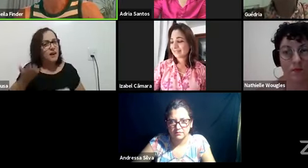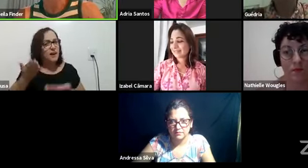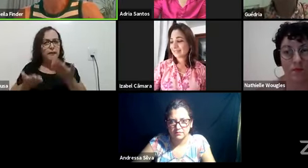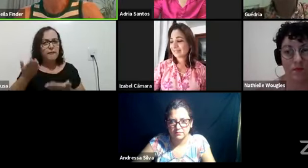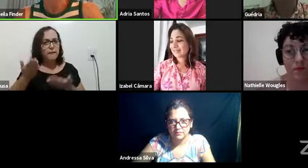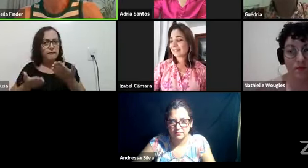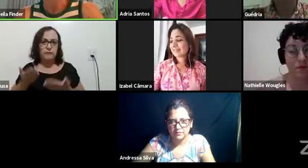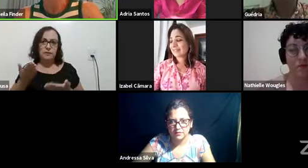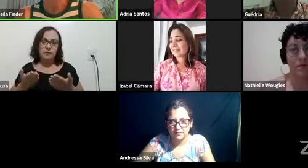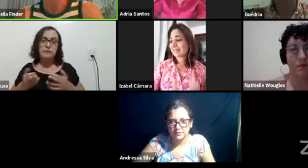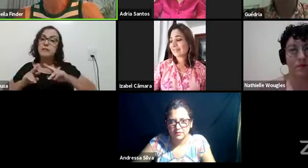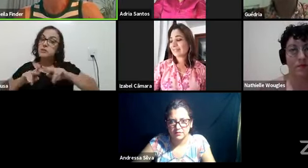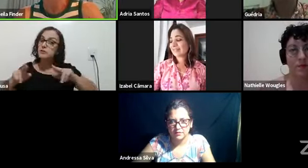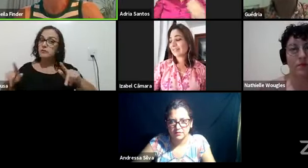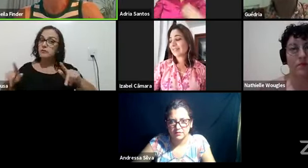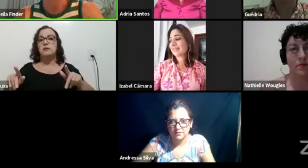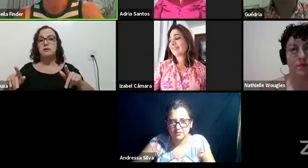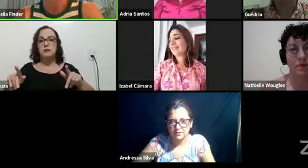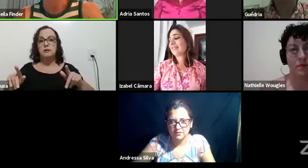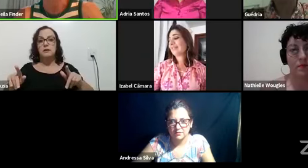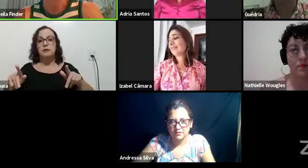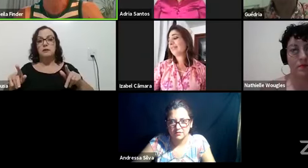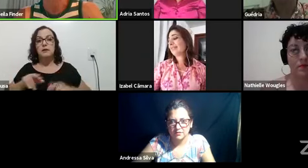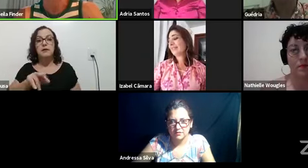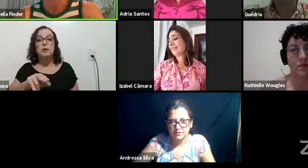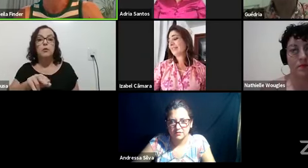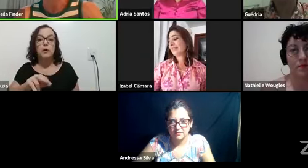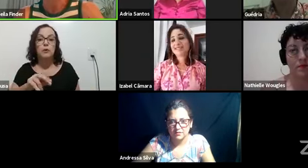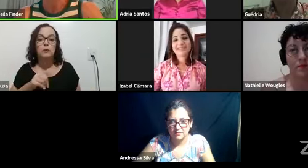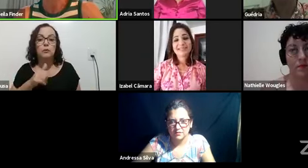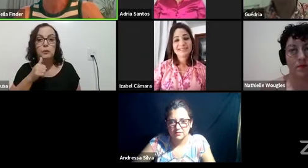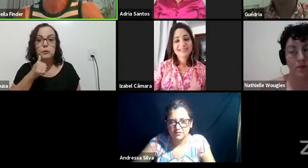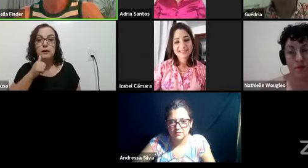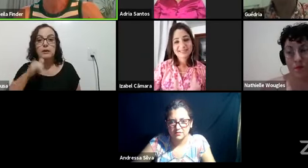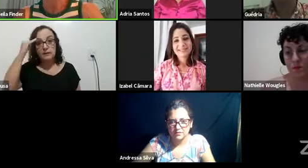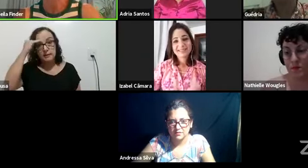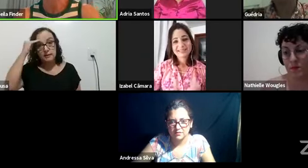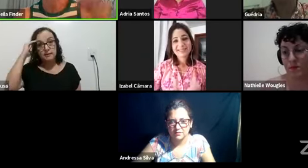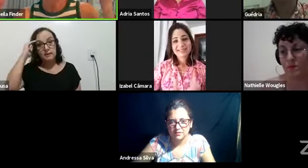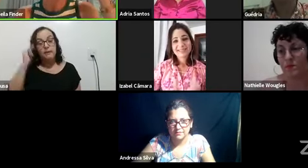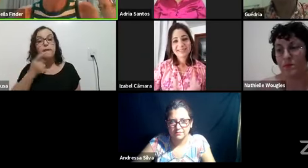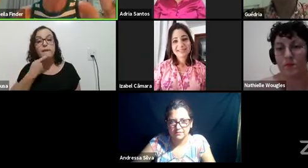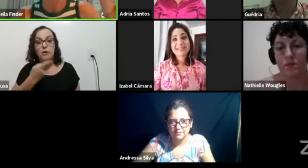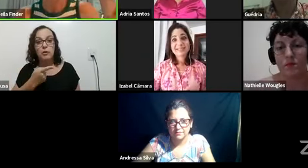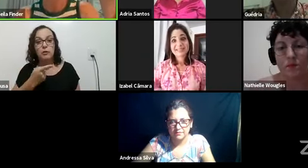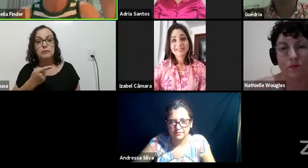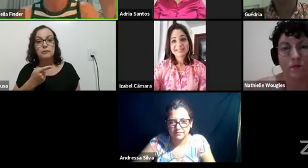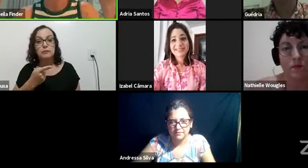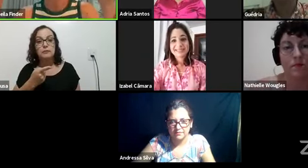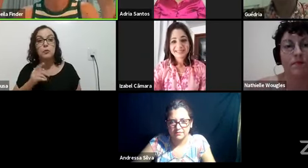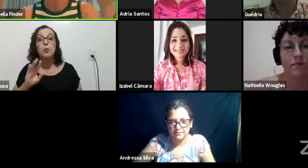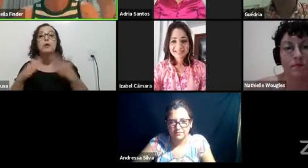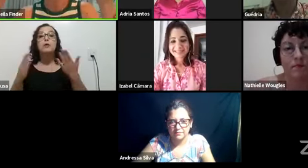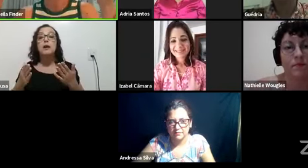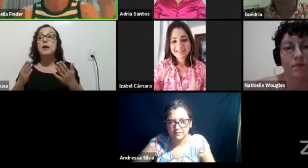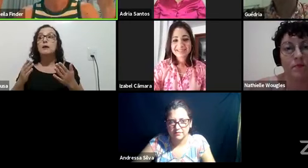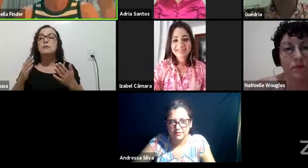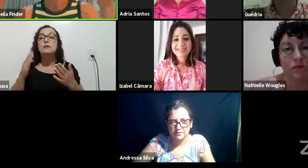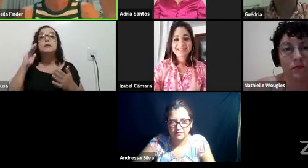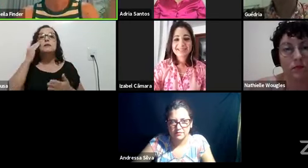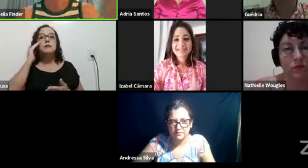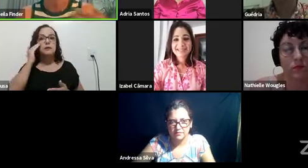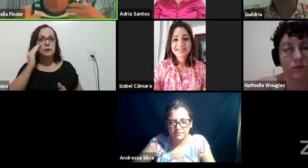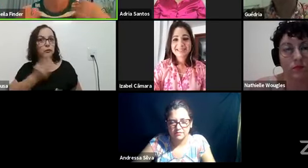será diferente, como a Isa falou ali. Poxa vida! Quando deu aquele clique,